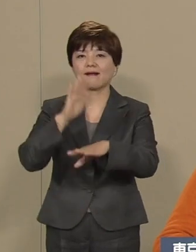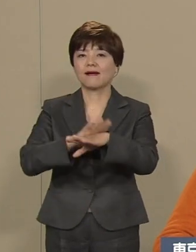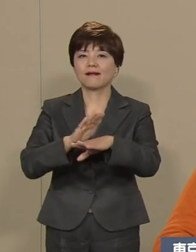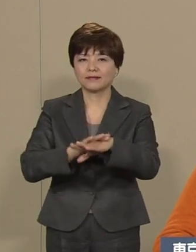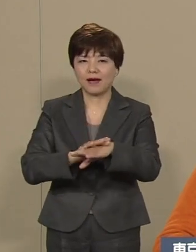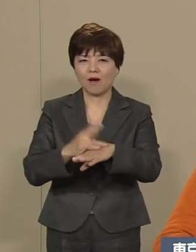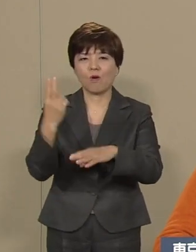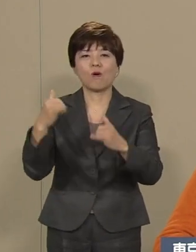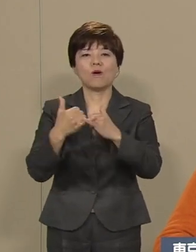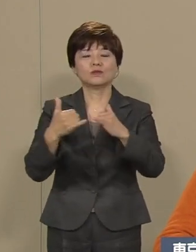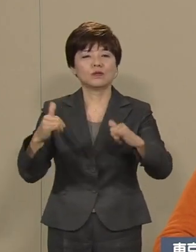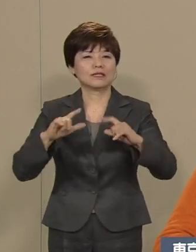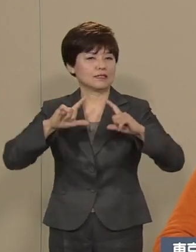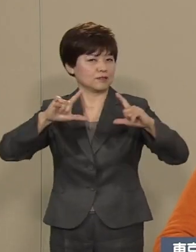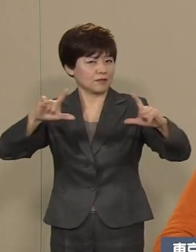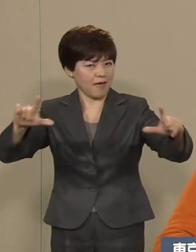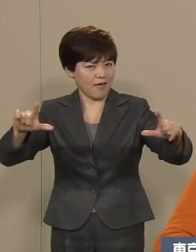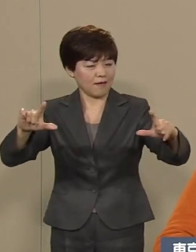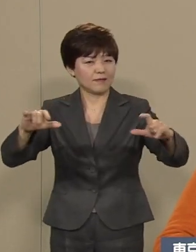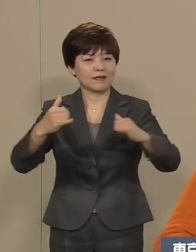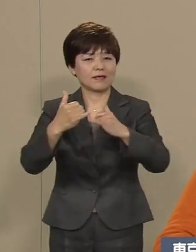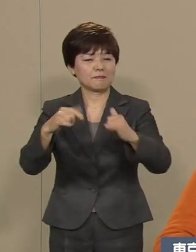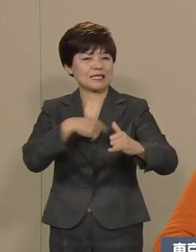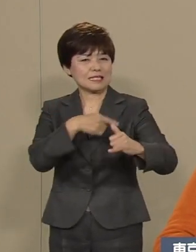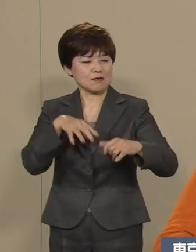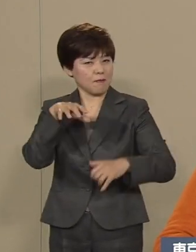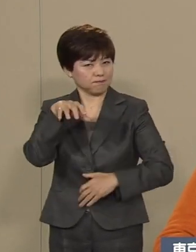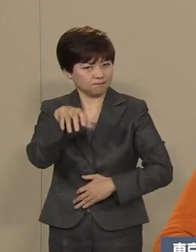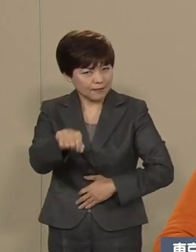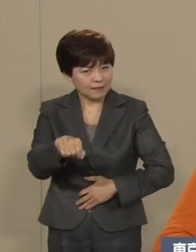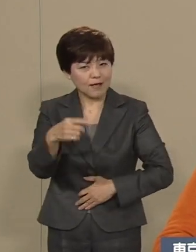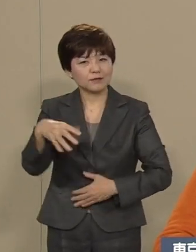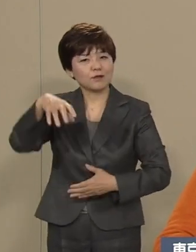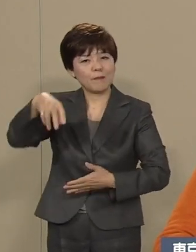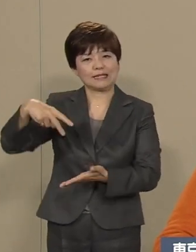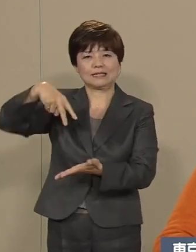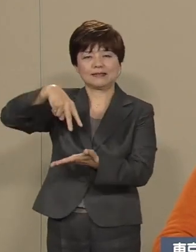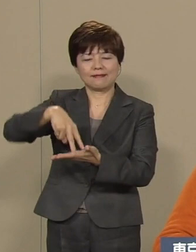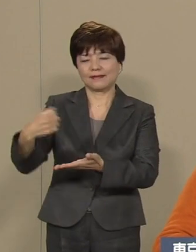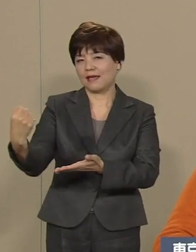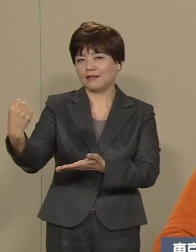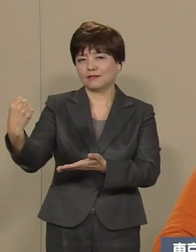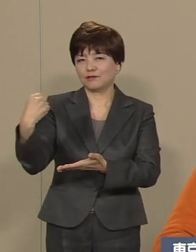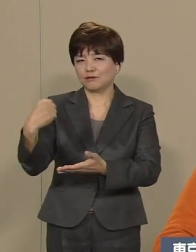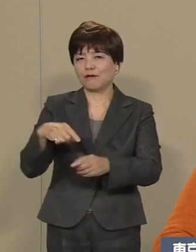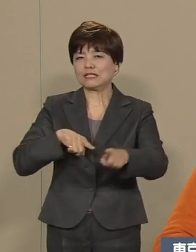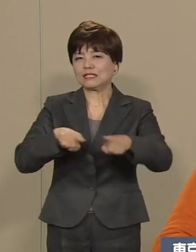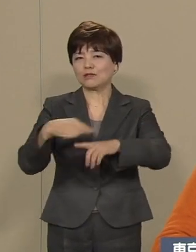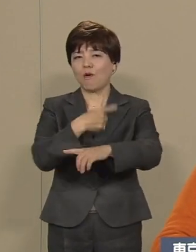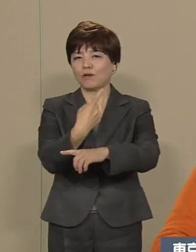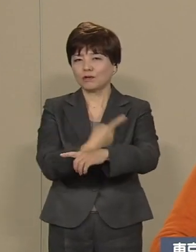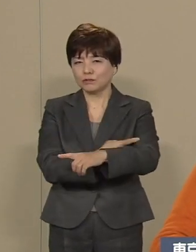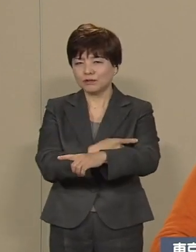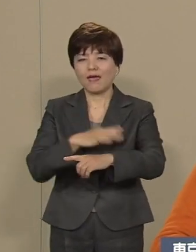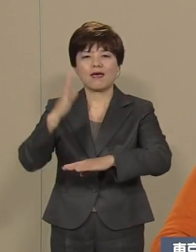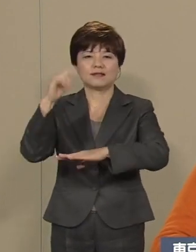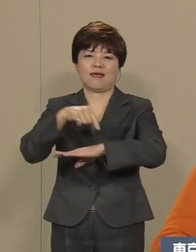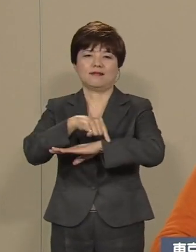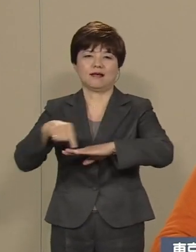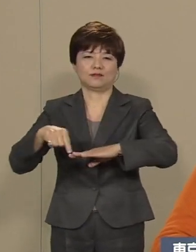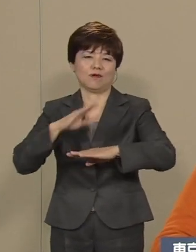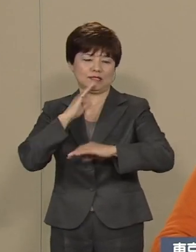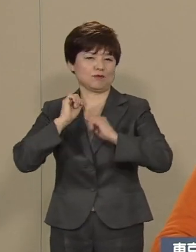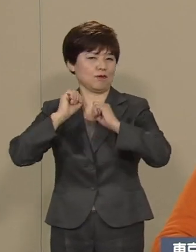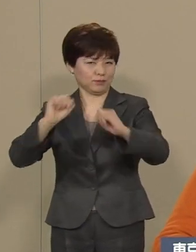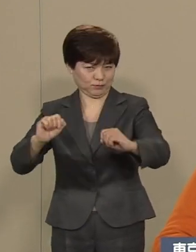伝え民を得たらその場に立つ強い指導力で政策を実行していく